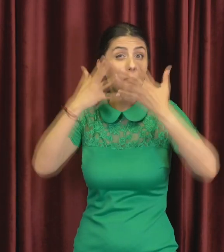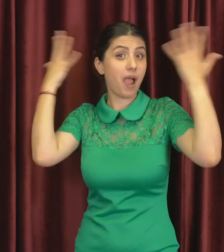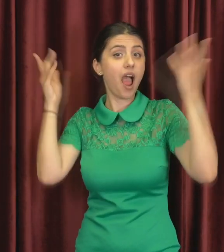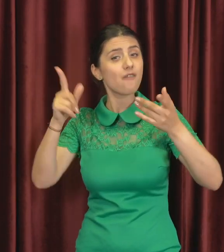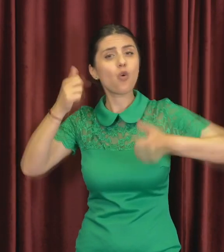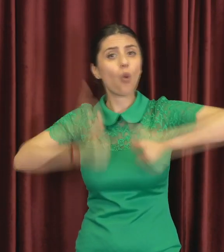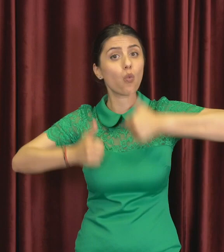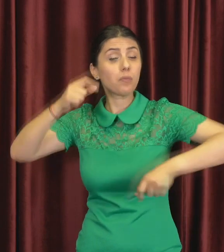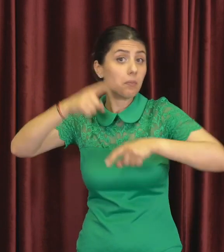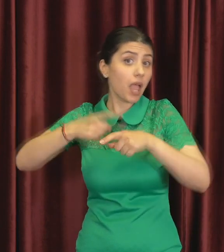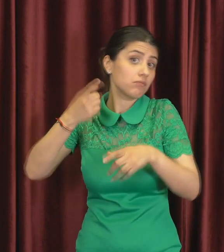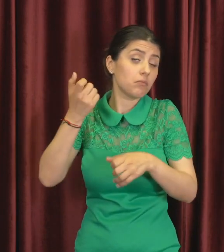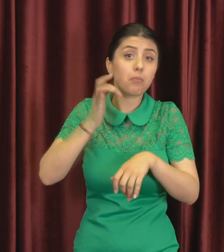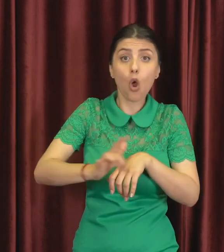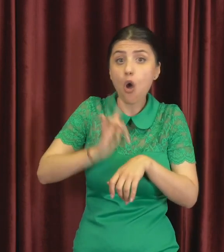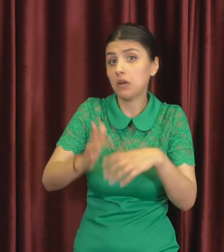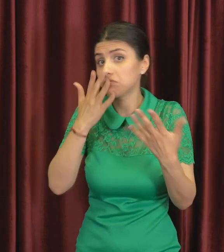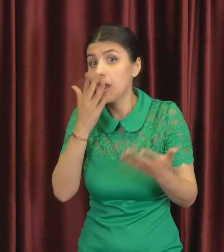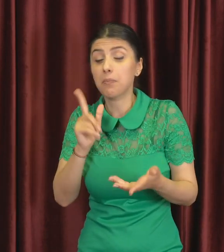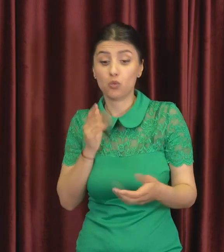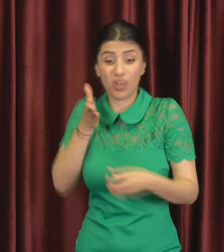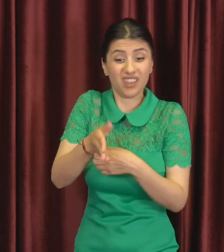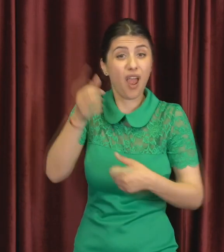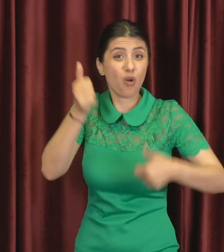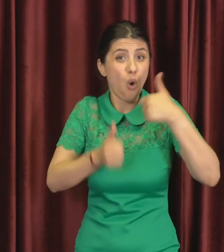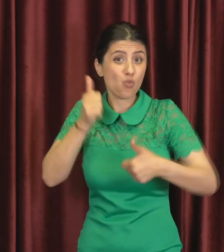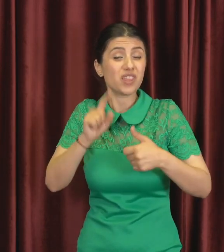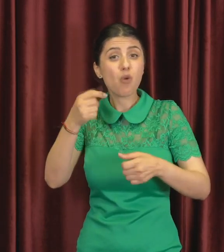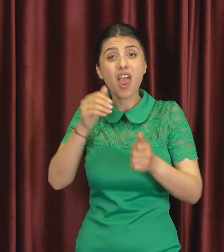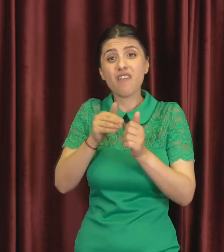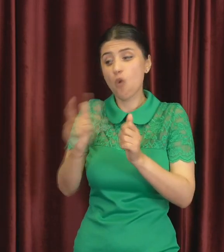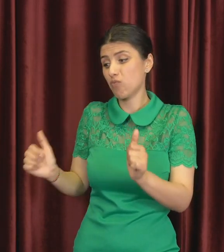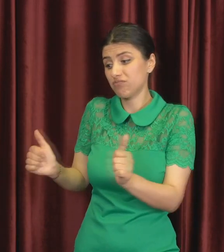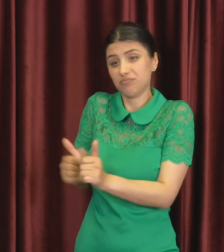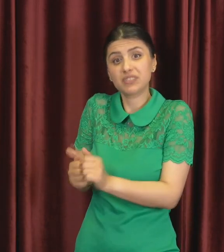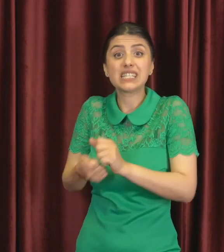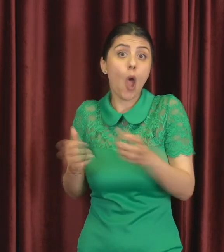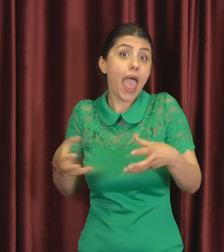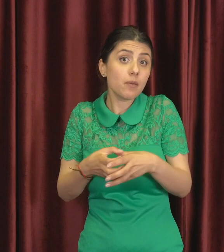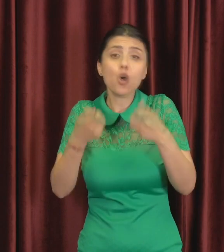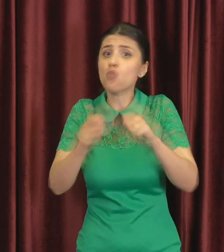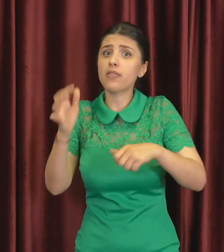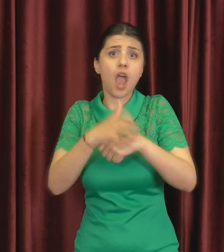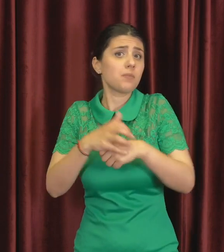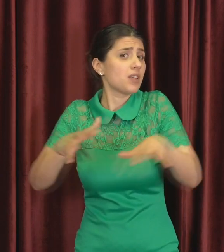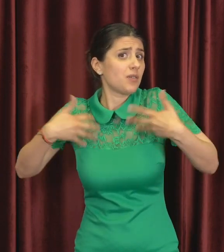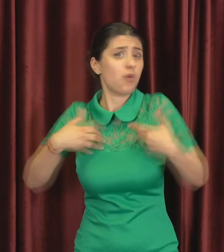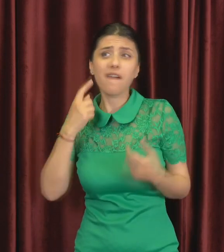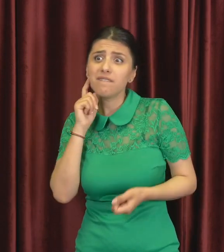Doar că pentru a intra în concurs, aveai nevoie de un partener sau de o echipă. Toate animalele se bucurară de veste și începură